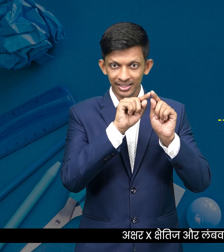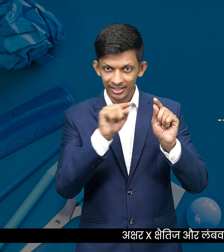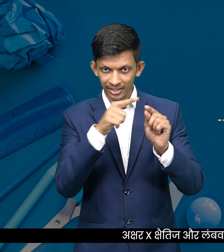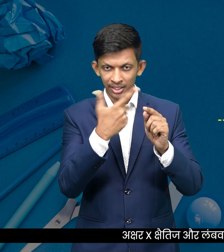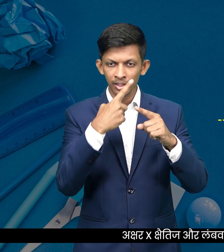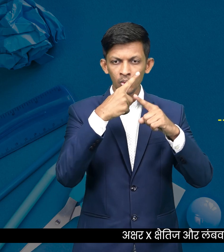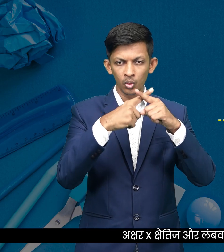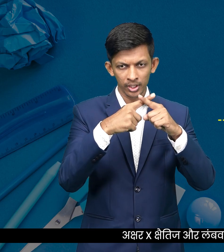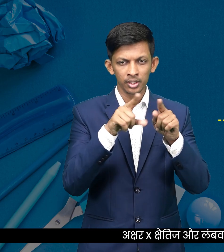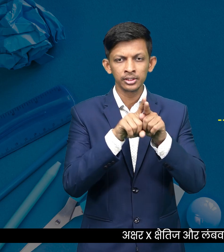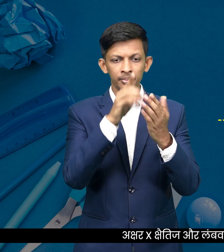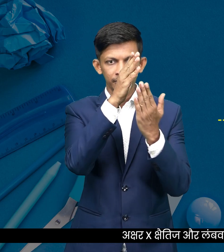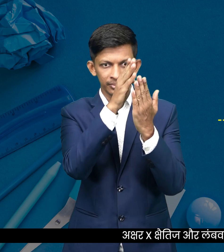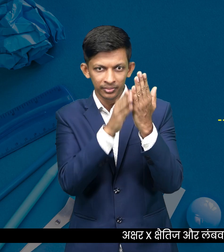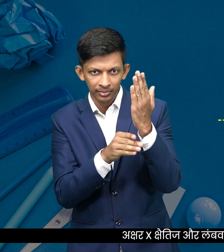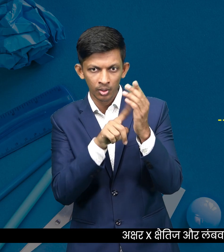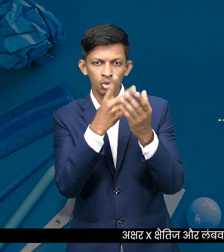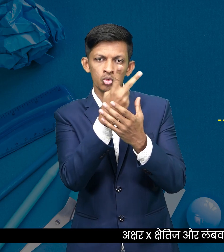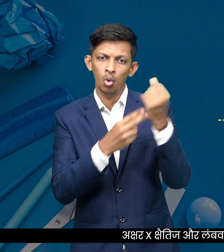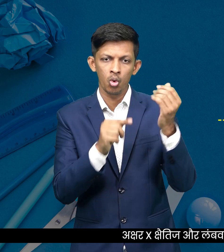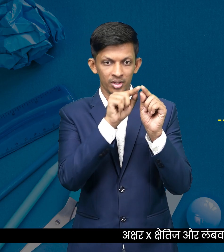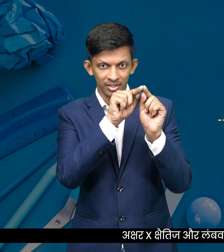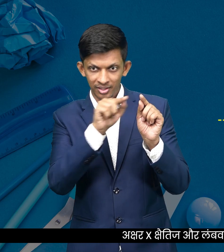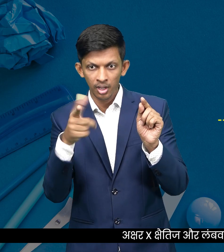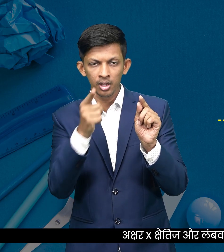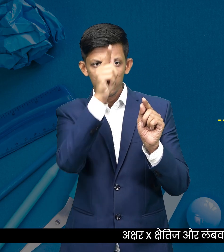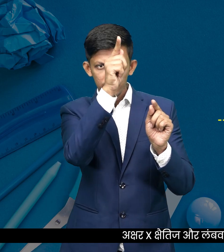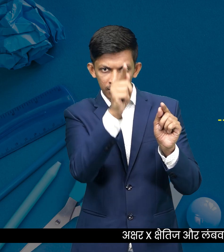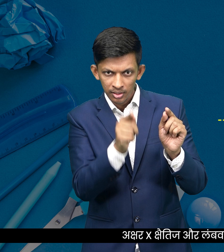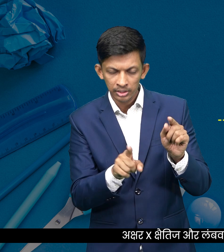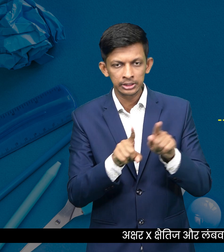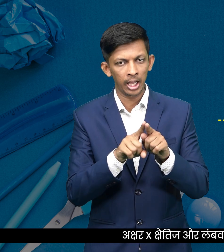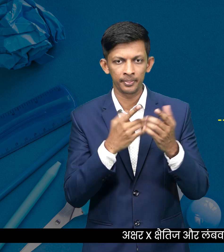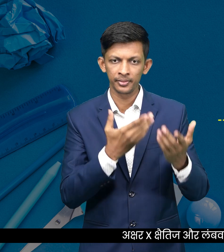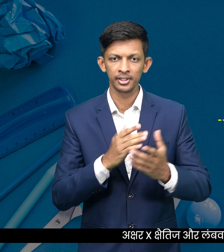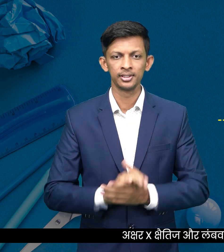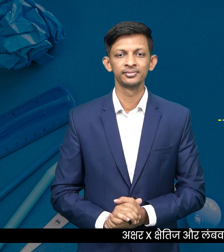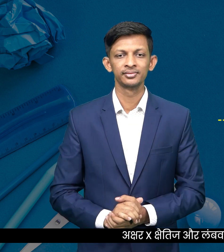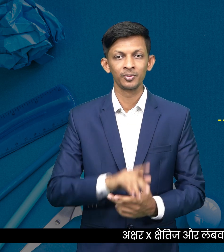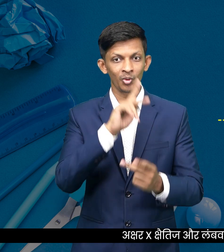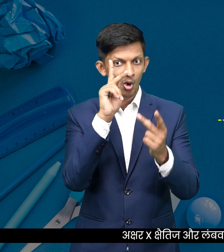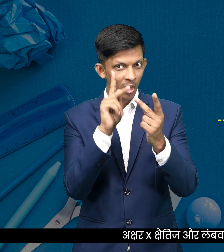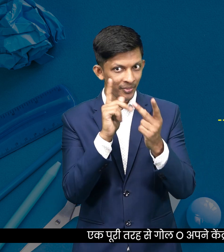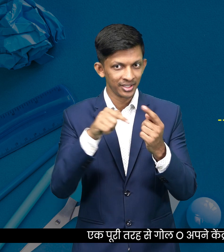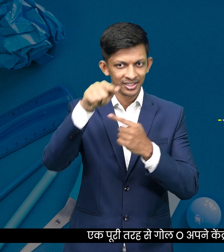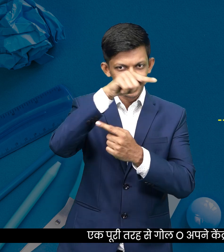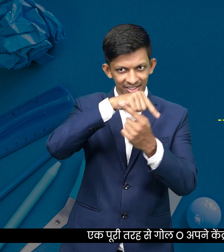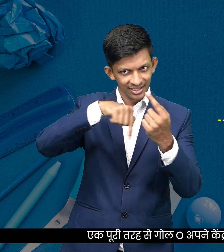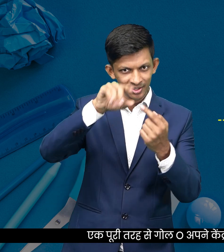अक्षर X क्षैतिज और लंबवत दोनों तरह से सममित है। एक पूरी तरह से